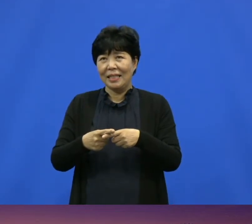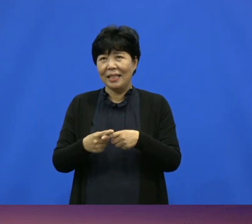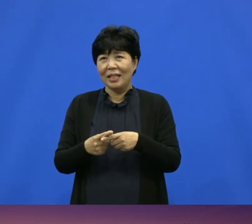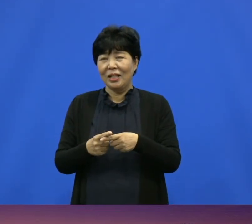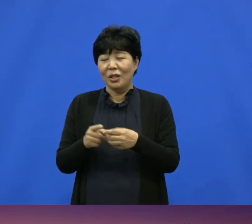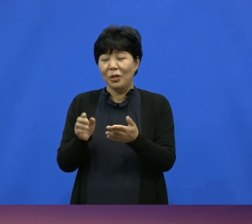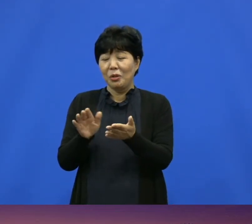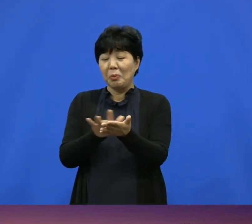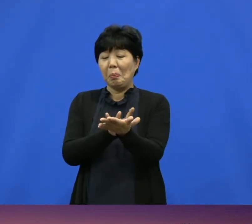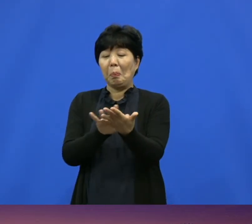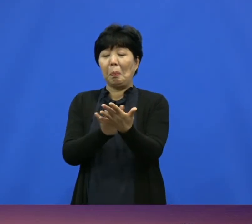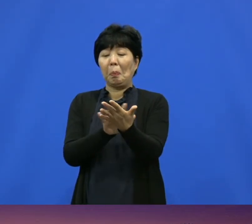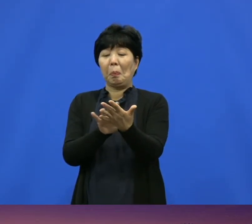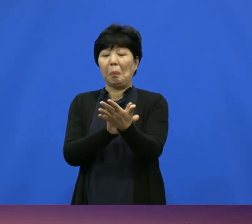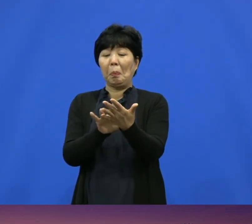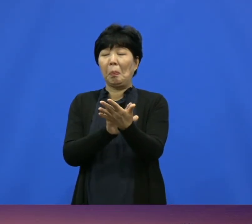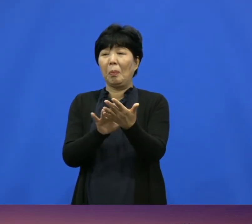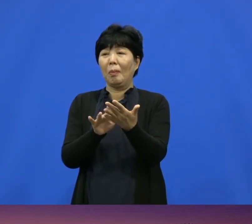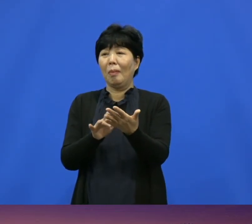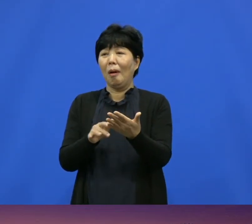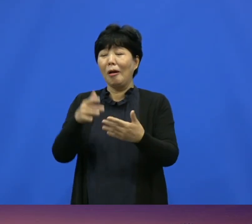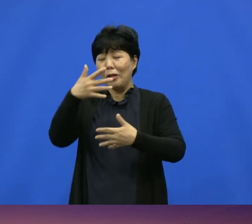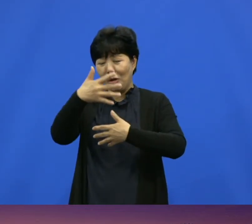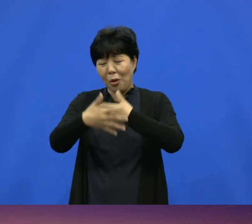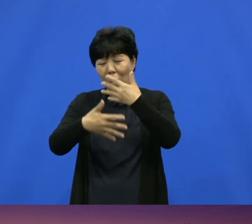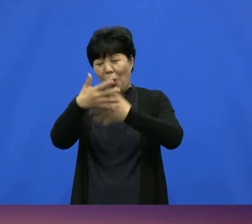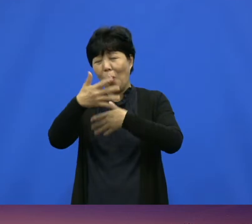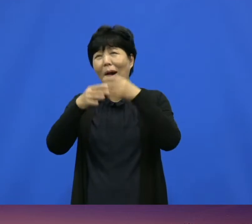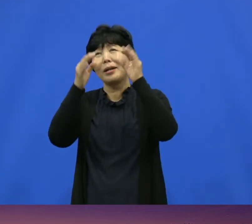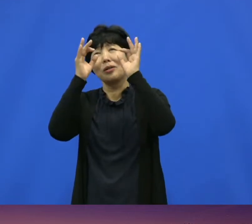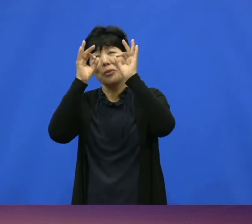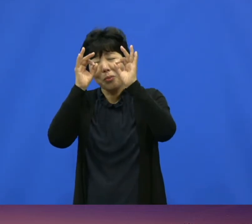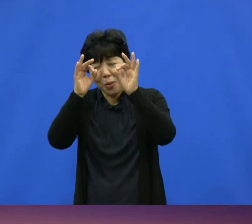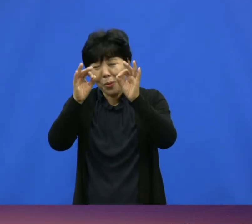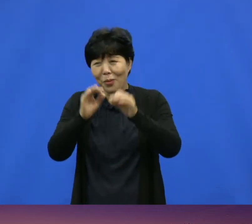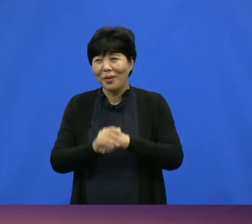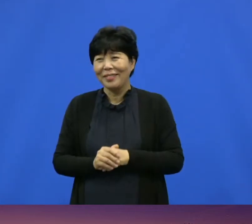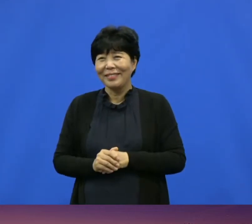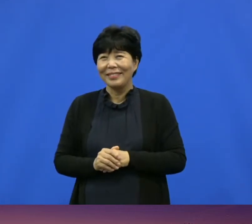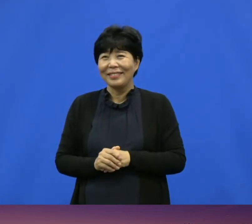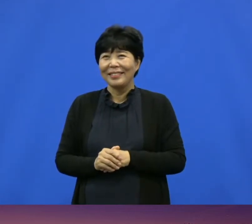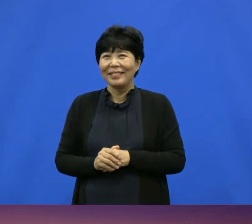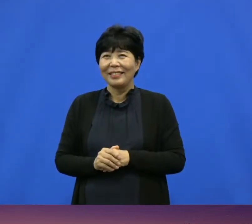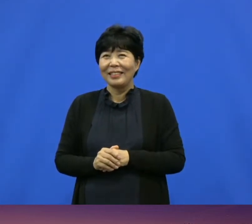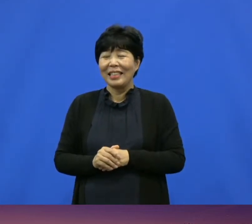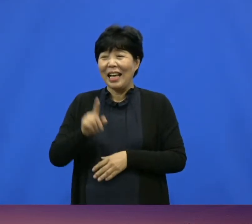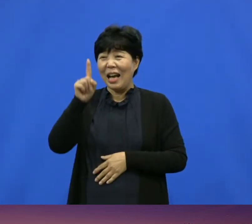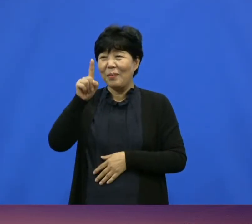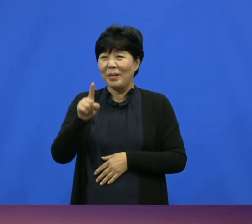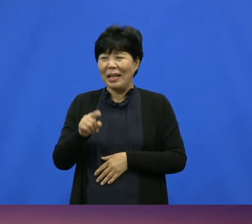하나로 넷플릭스에 연결되면 수많은 영화를 뭐 요즘 뭐 몰아보기 뭐 있대? 몰아보기.